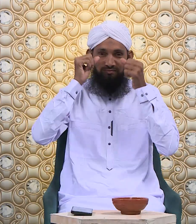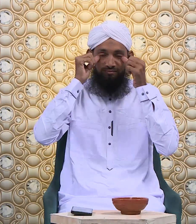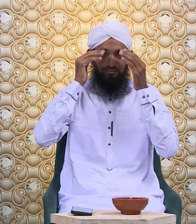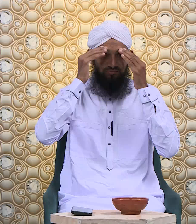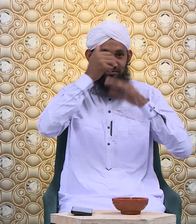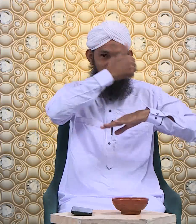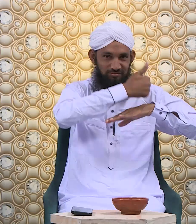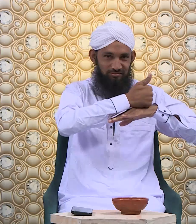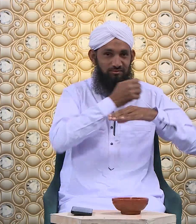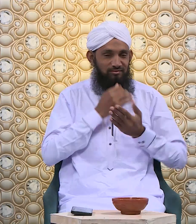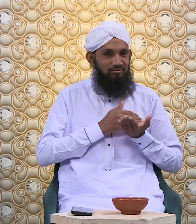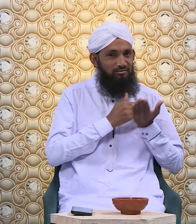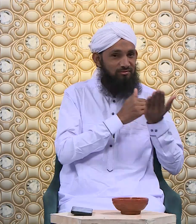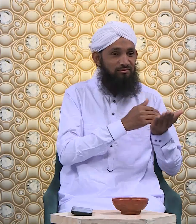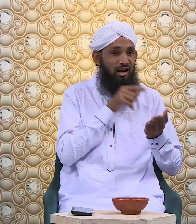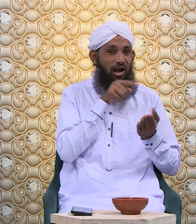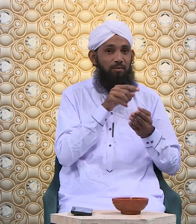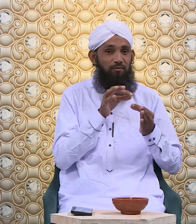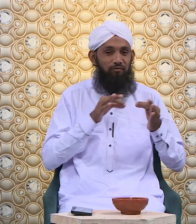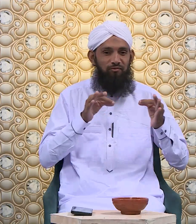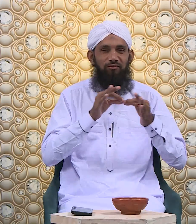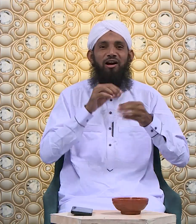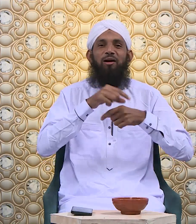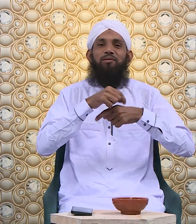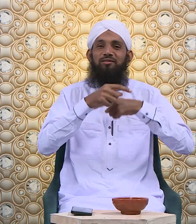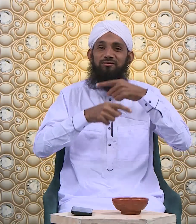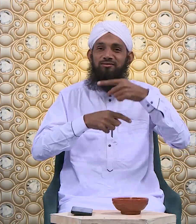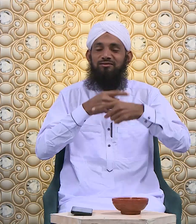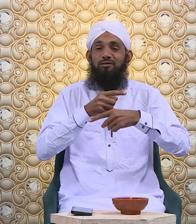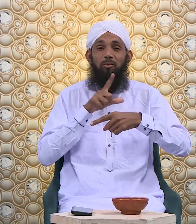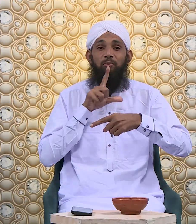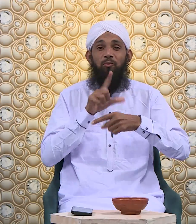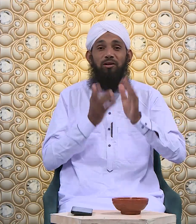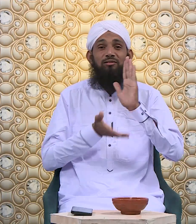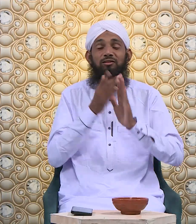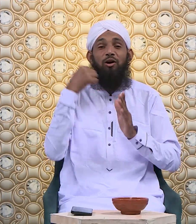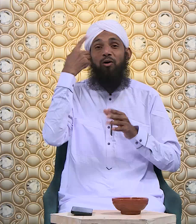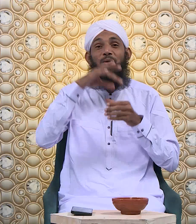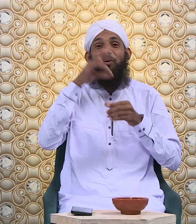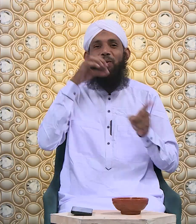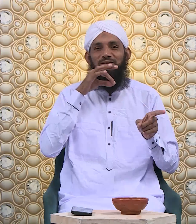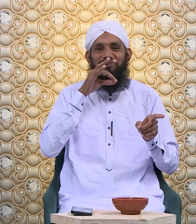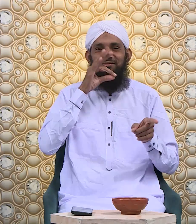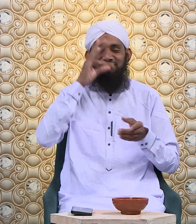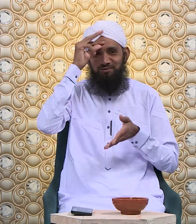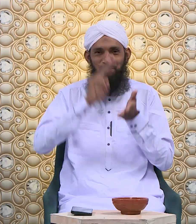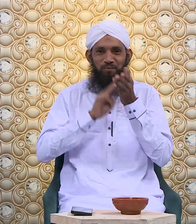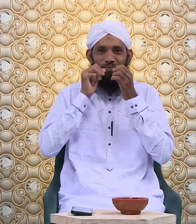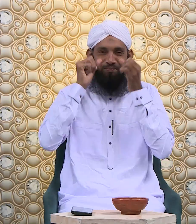سے عرض کی گئی کہ اہلِ بیت میں آپ کو زیادہ پیارہ کون ہے فرمایا حسن اور حسین آپ صلی اللہ علیہ